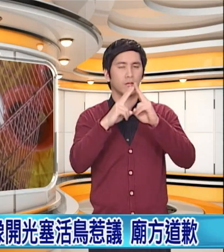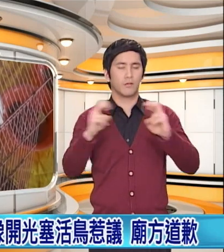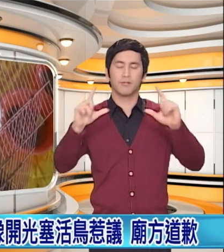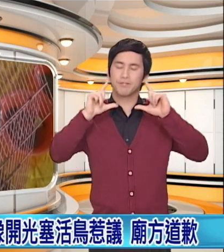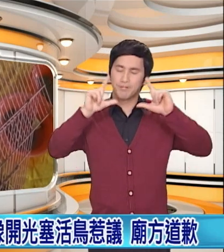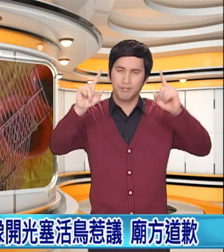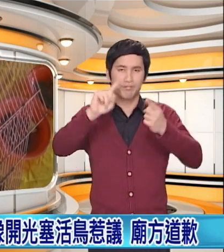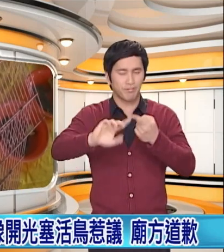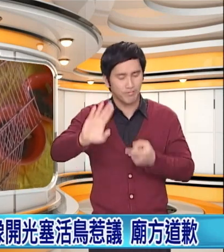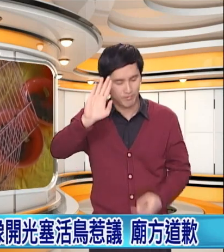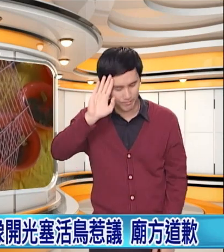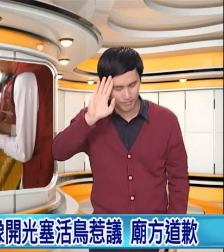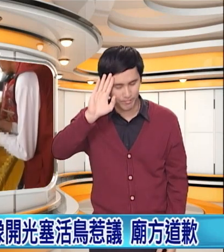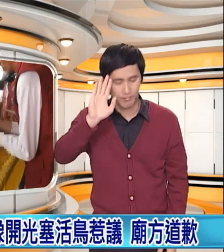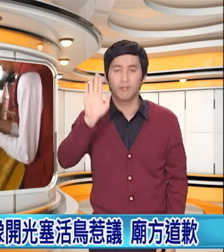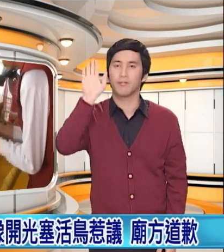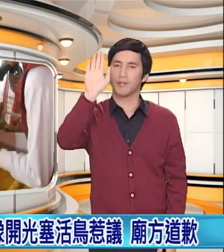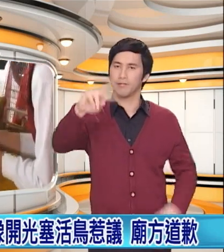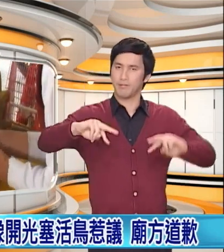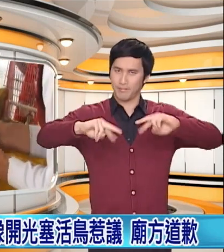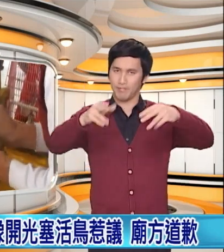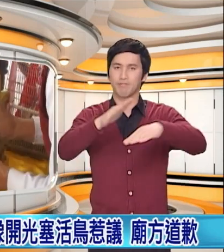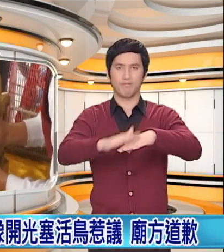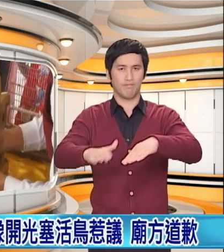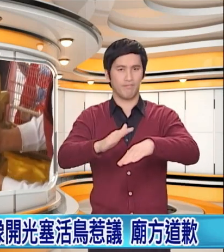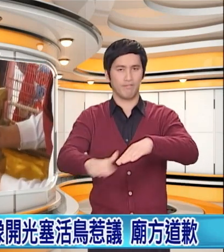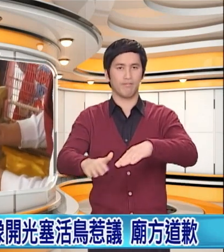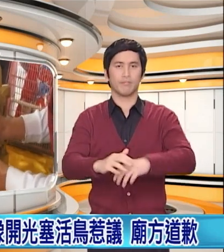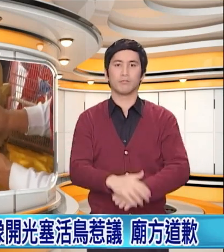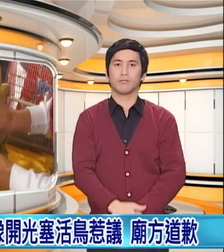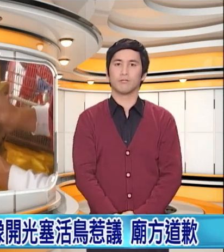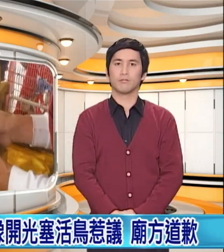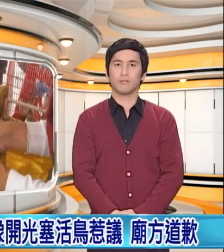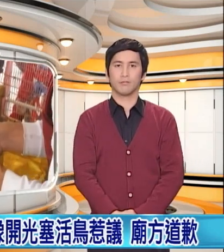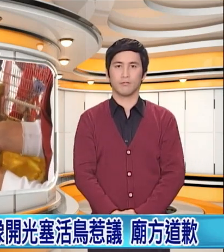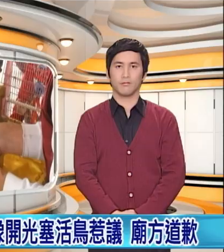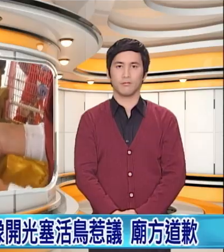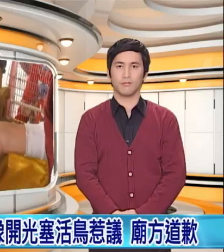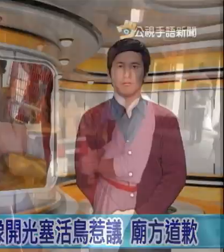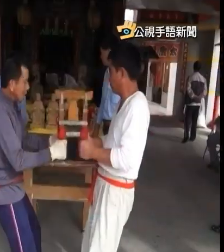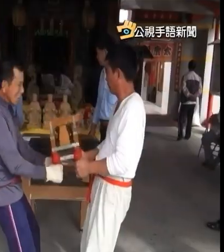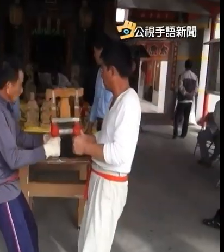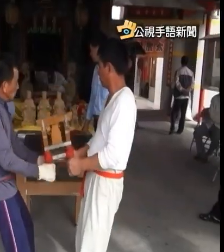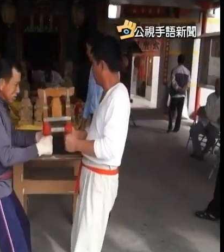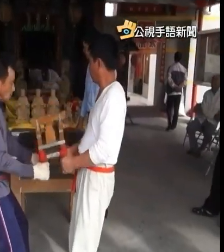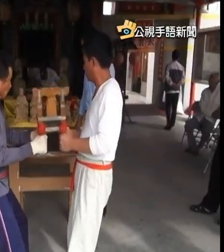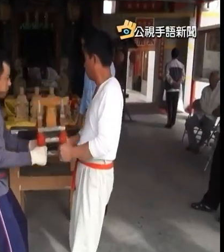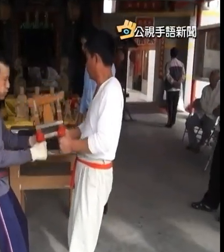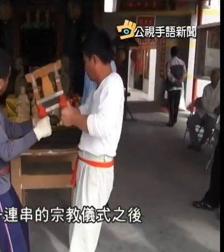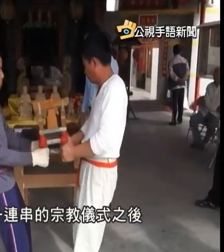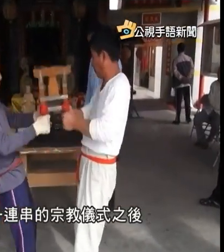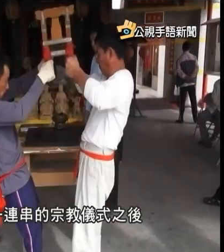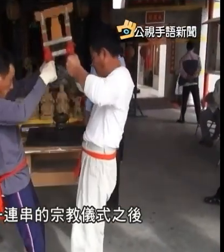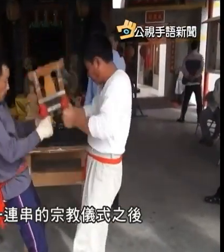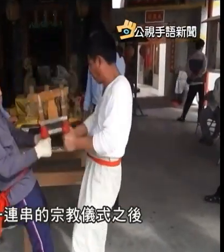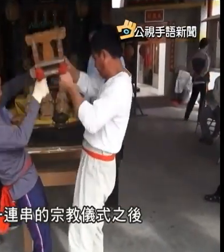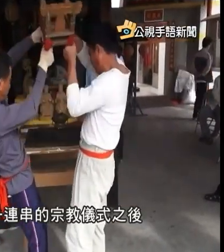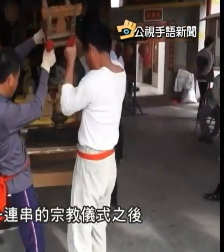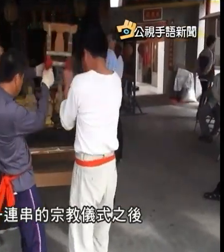方昨天出面道歉，表示愿意改变做法。 在一连串宗教仪式之后，庙方人